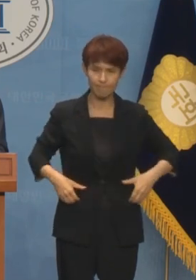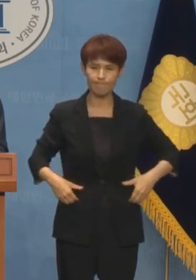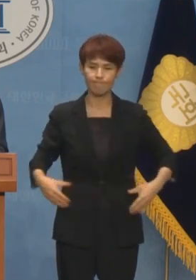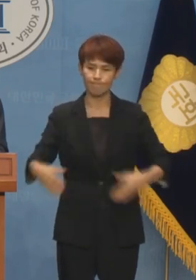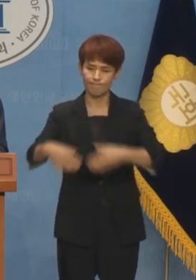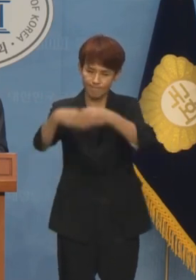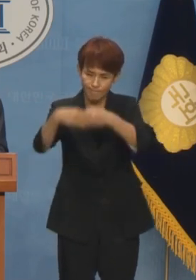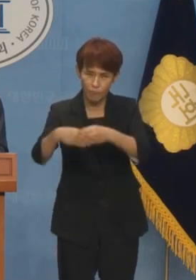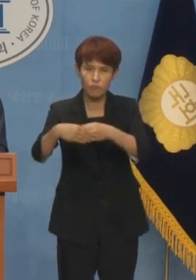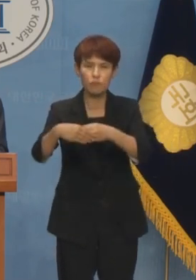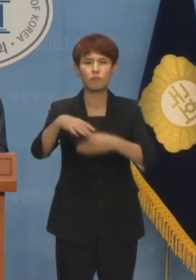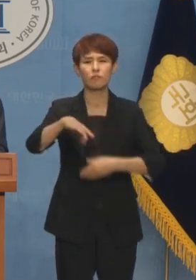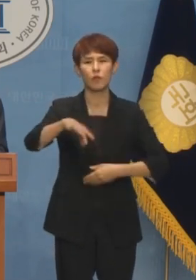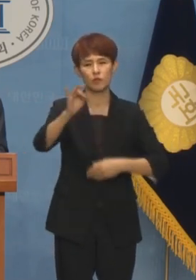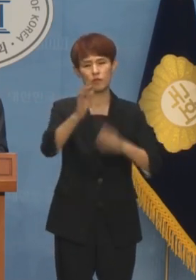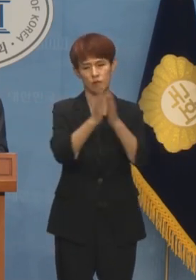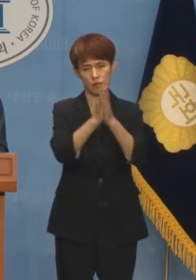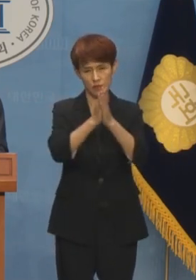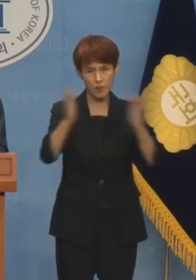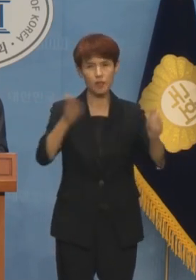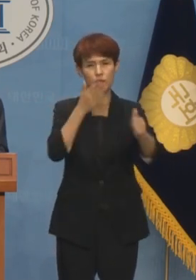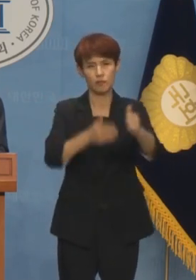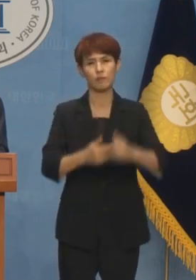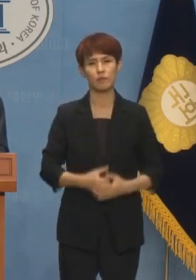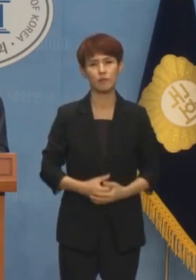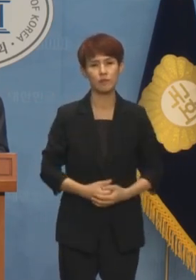끌어안는 것부터 시작해야 합니다.